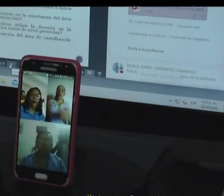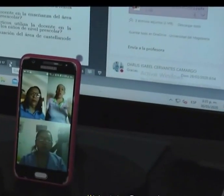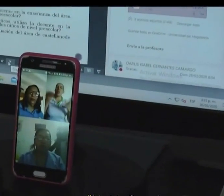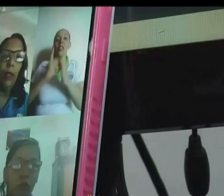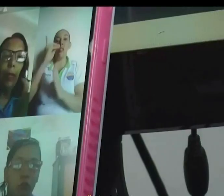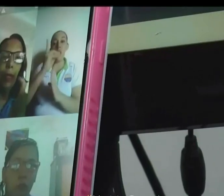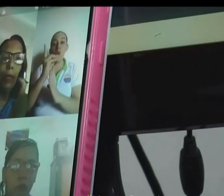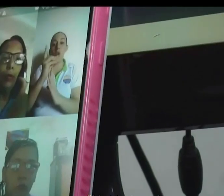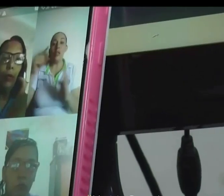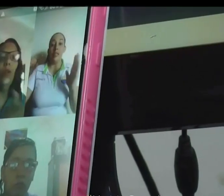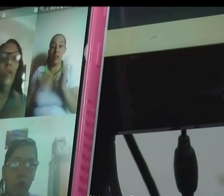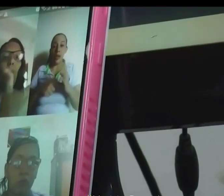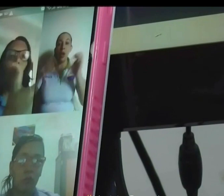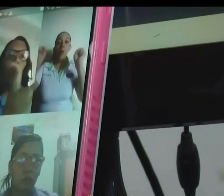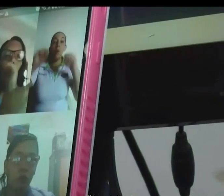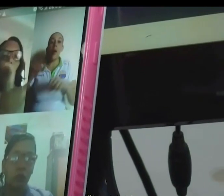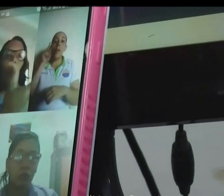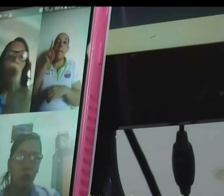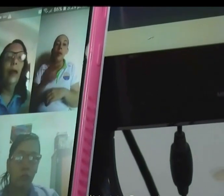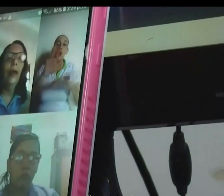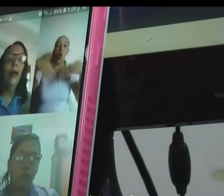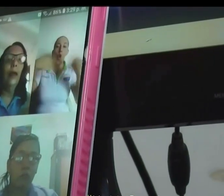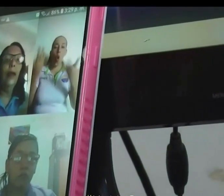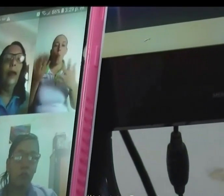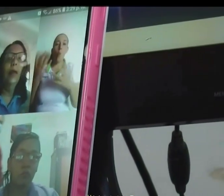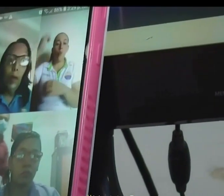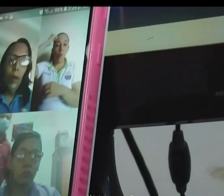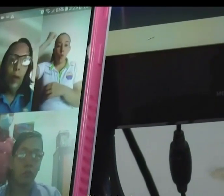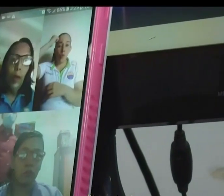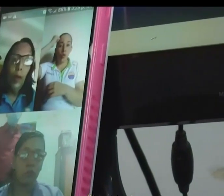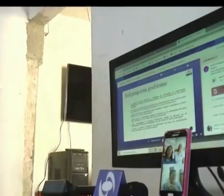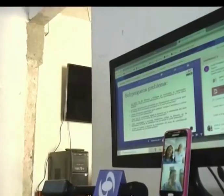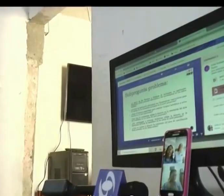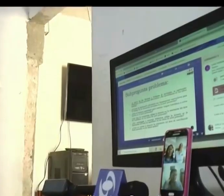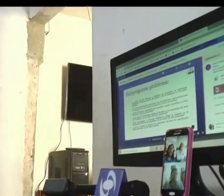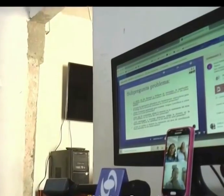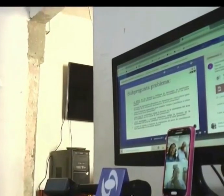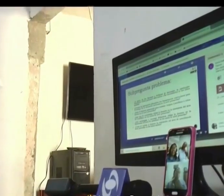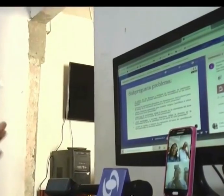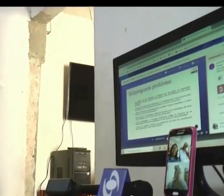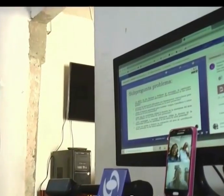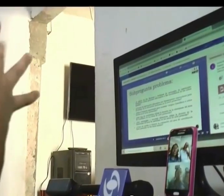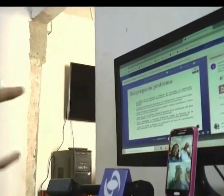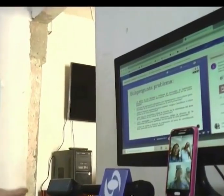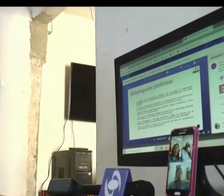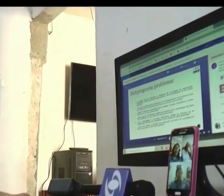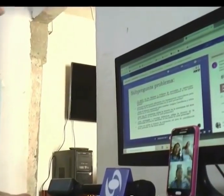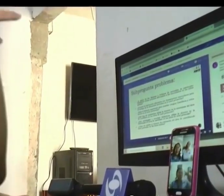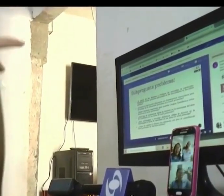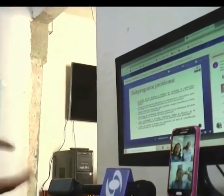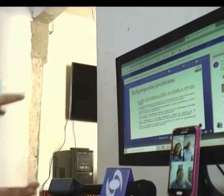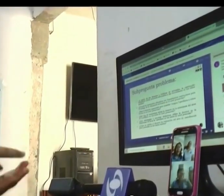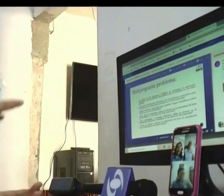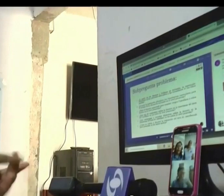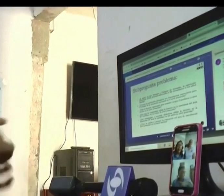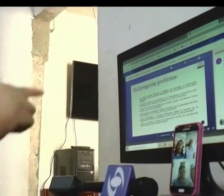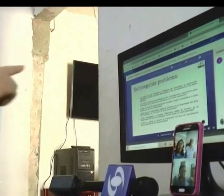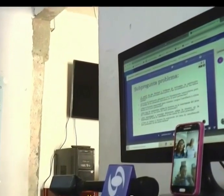la idea es quedarse en casa, los profesores de la universidad han donado parte de su sueldo para pagar la alimentación a los estudiantes más